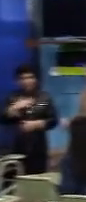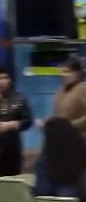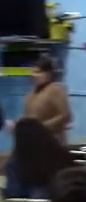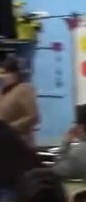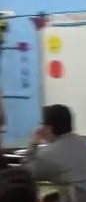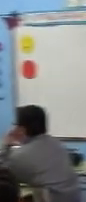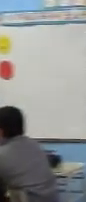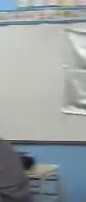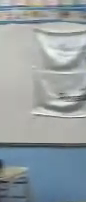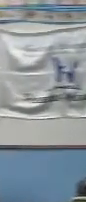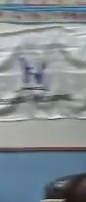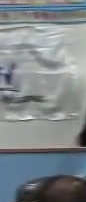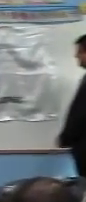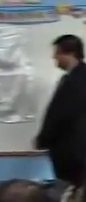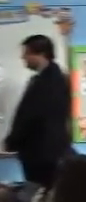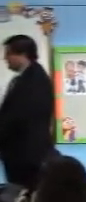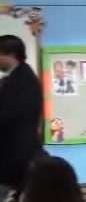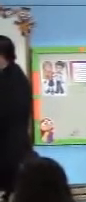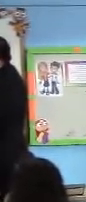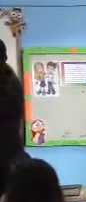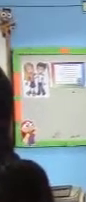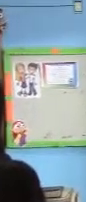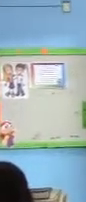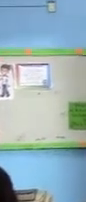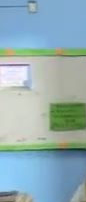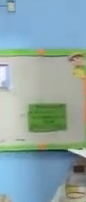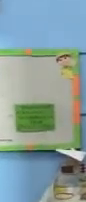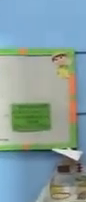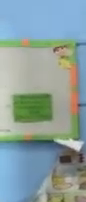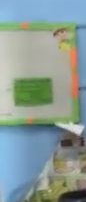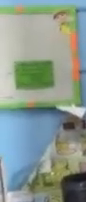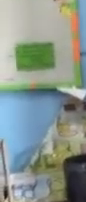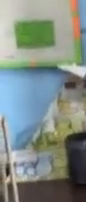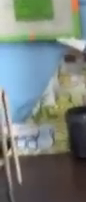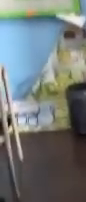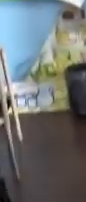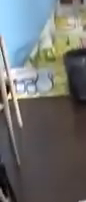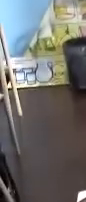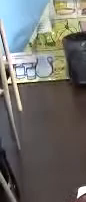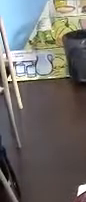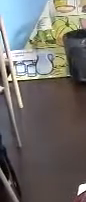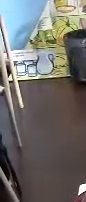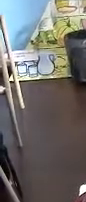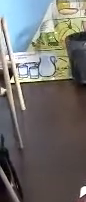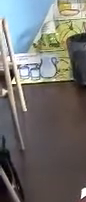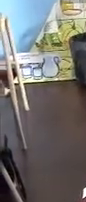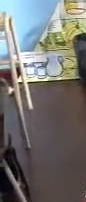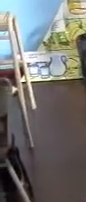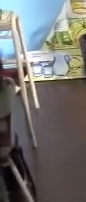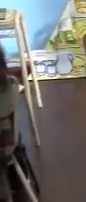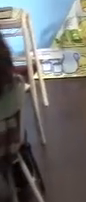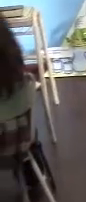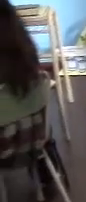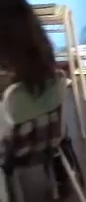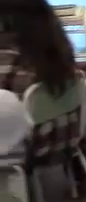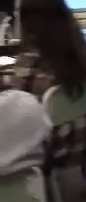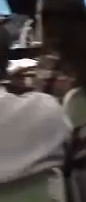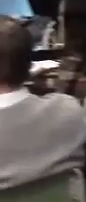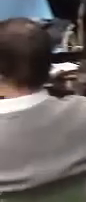adventista de hace 30 años que todavía no sabe trabajar conmigo. Vaya, Belén, entonces que sí que es un delicado